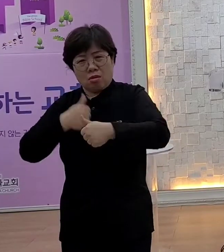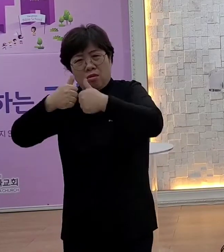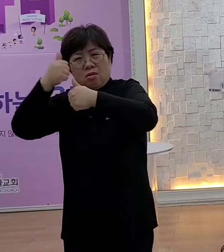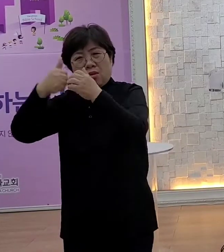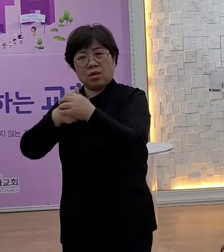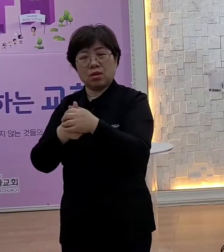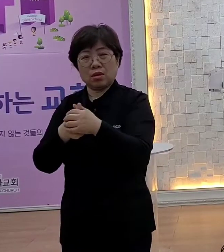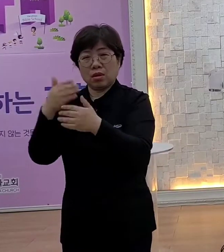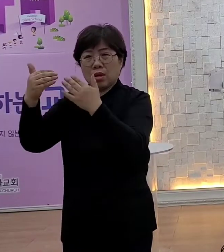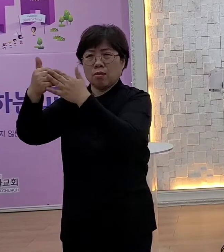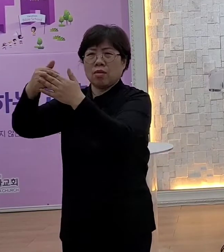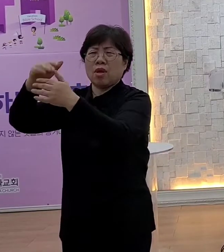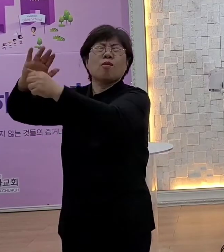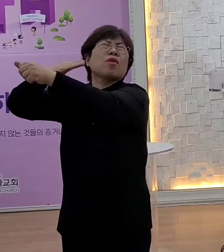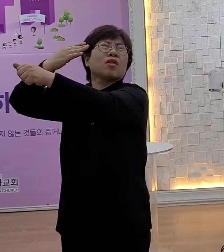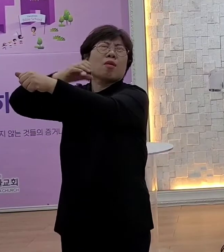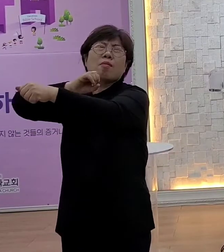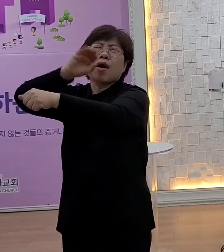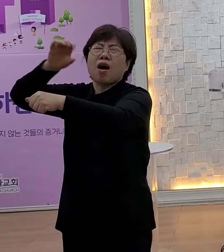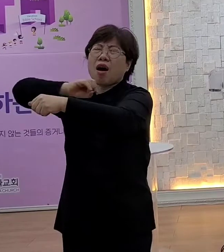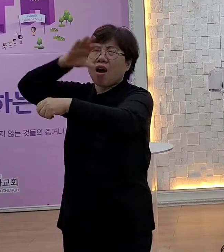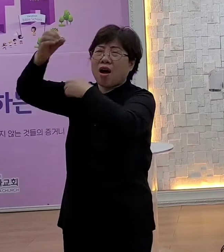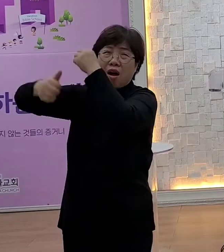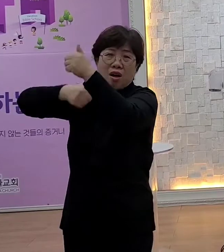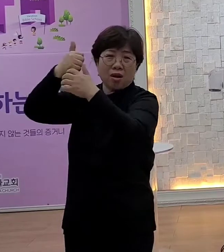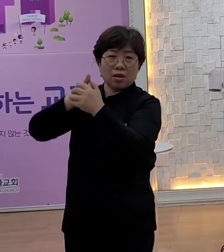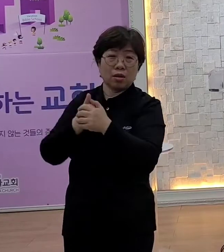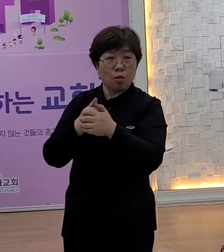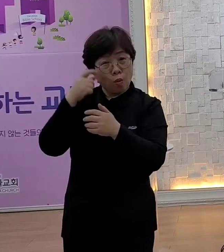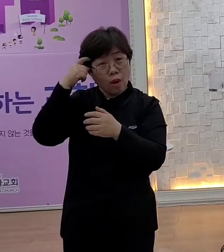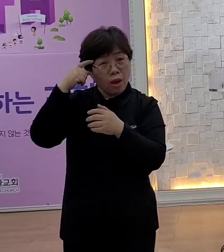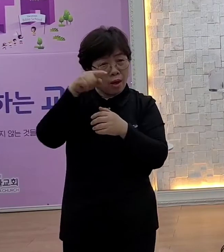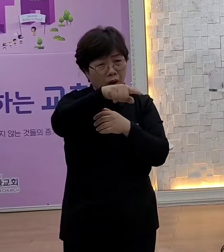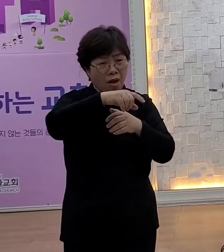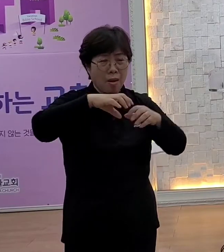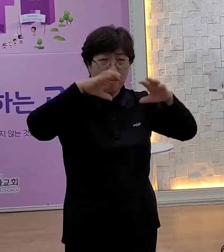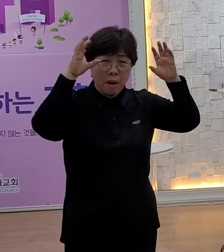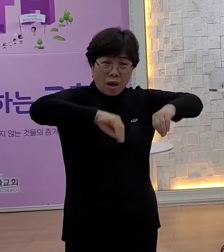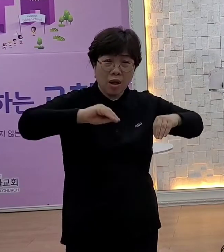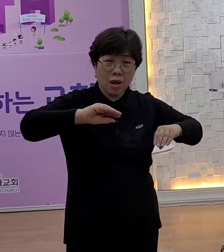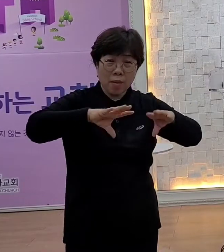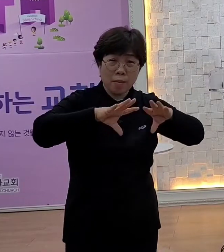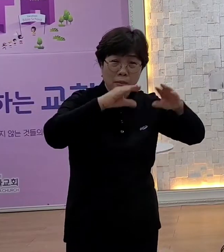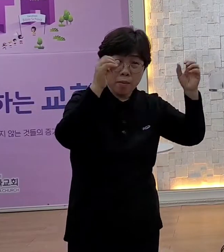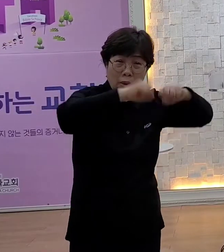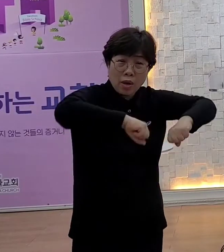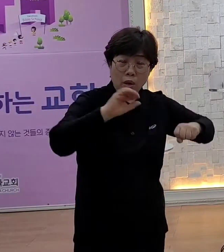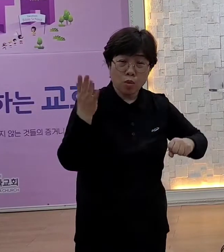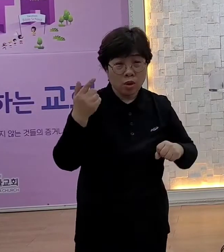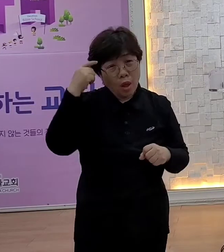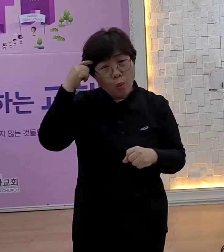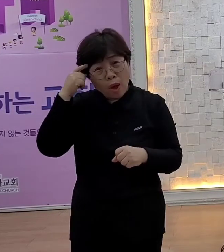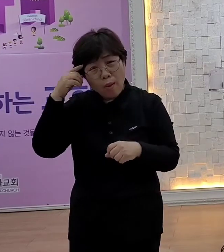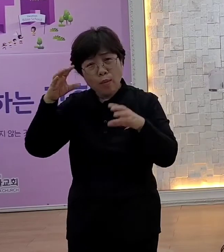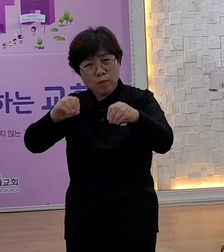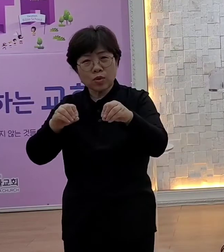하나님, 이건 아니잖아요. 막 이렇게 절망과 실망으로 하나님에 대해서 실망합니다.